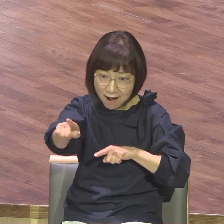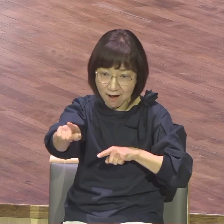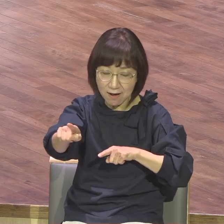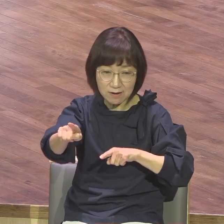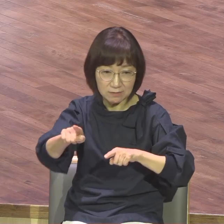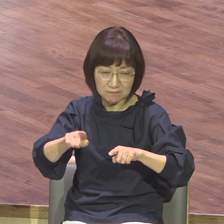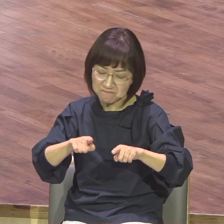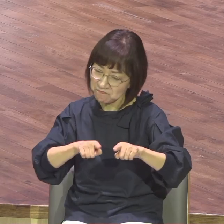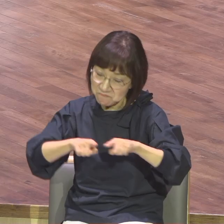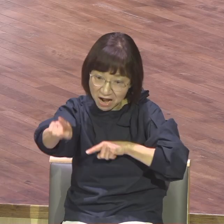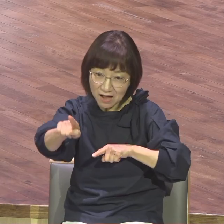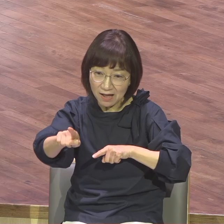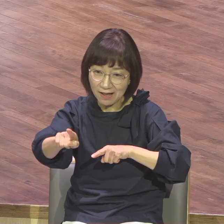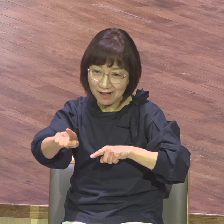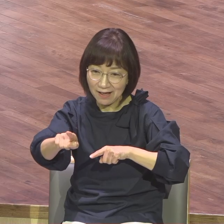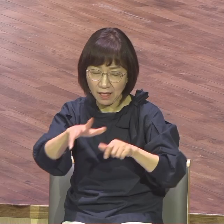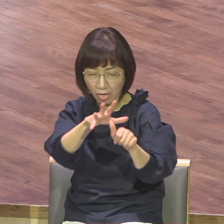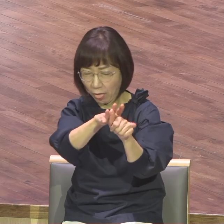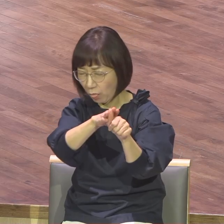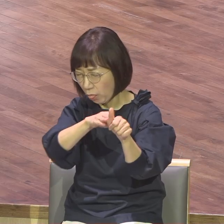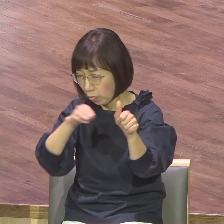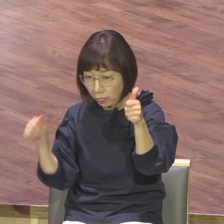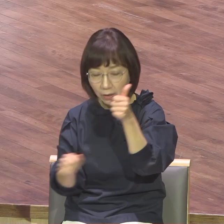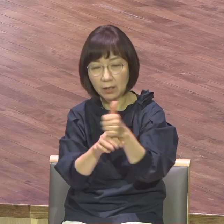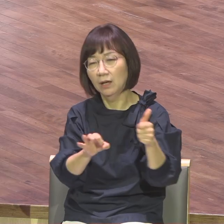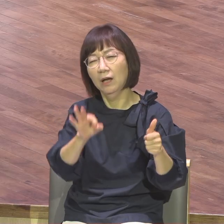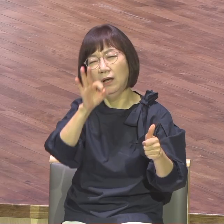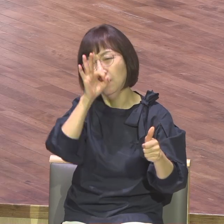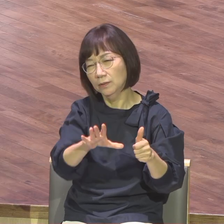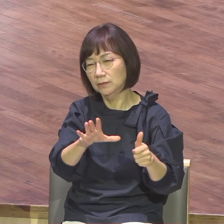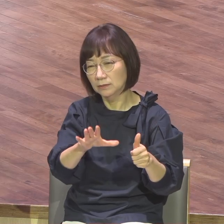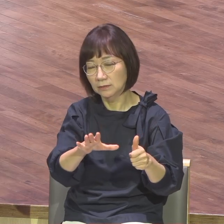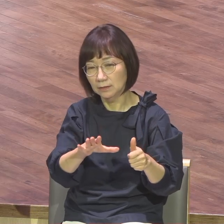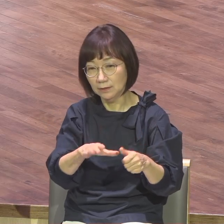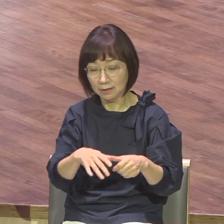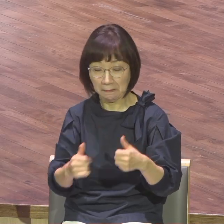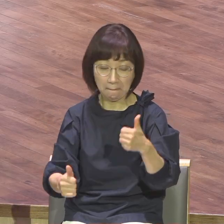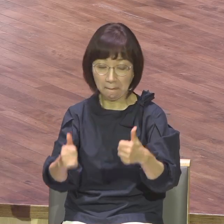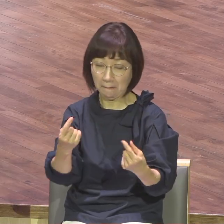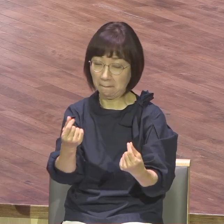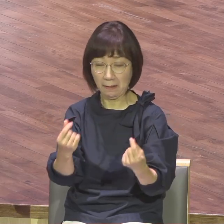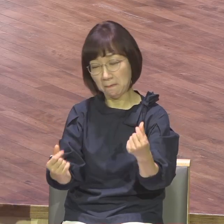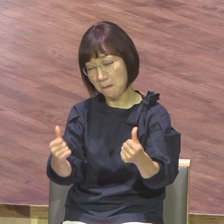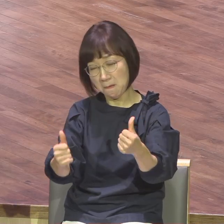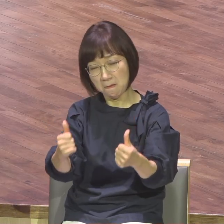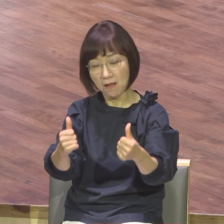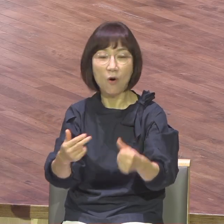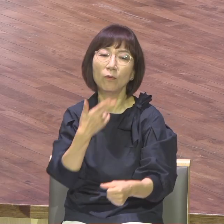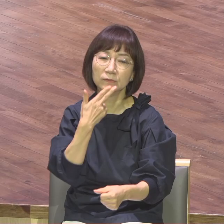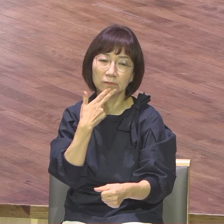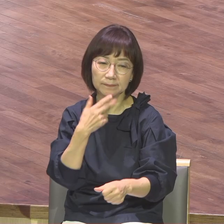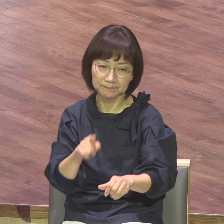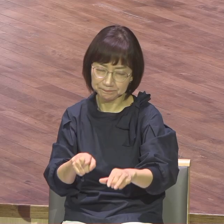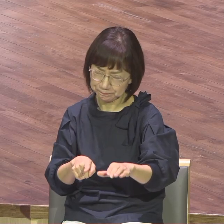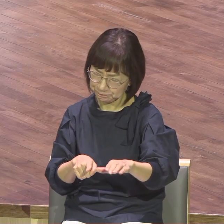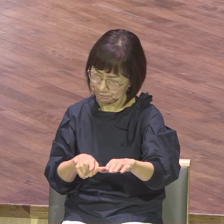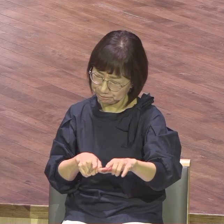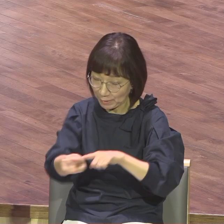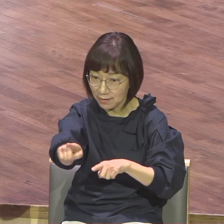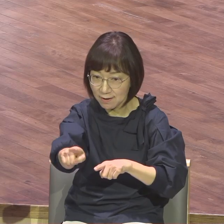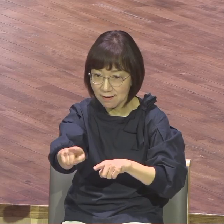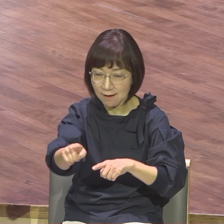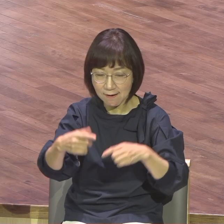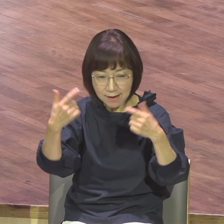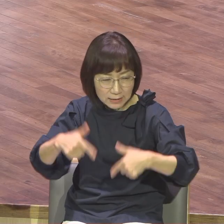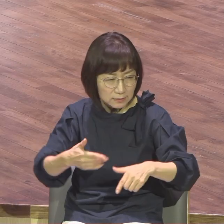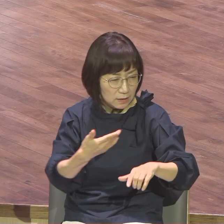뛰어넘는 요셉, 다윗, 다니엘 뛰어넘는 어디를 가든지 뭐 했어요? 살리는 역할이에요.